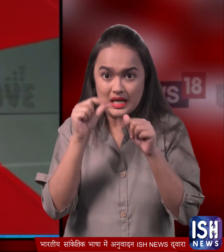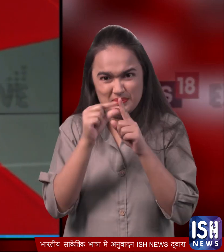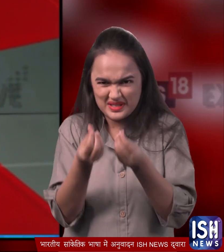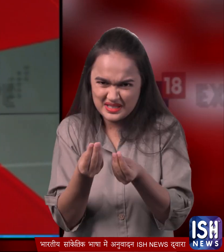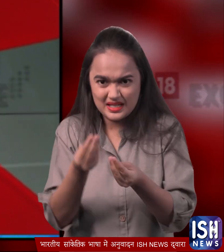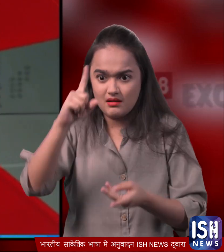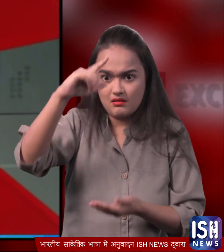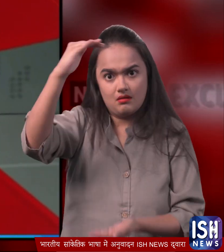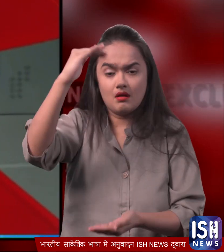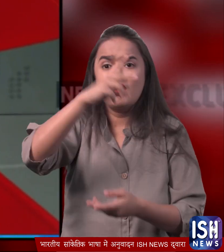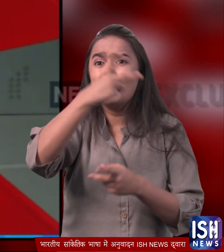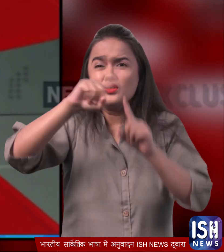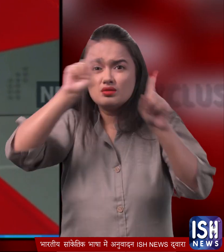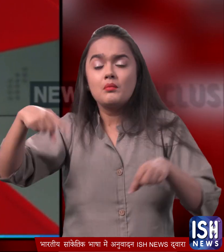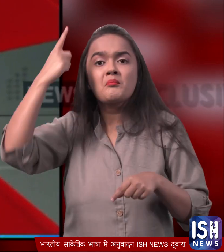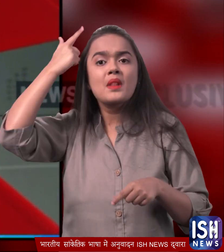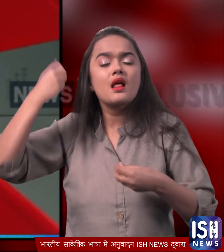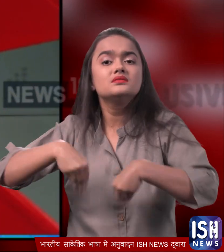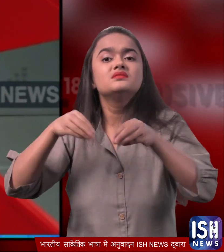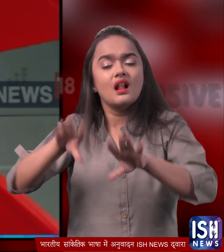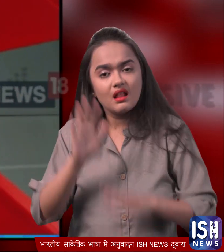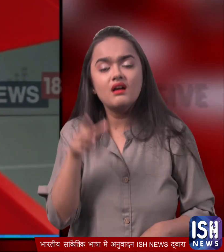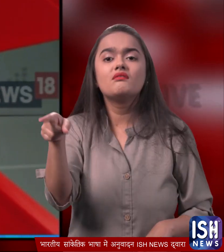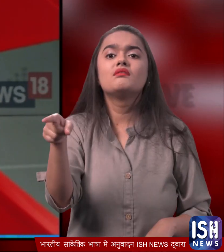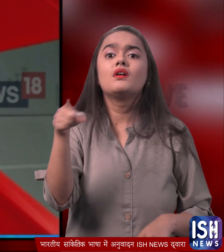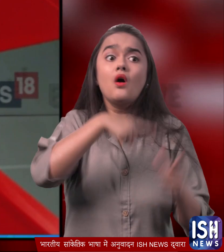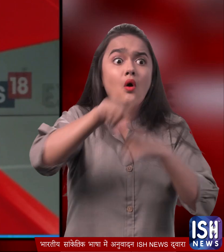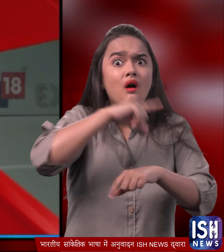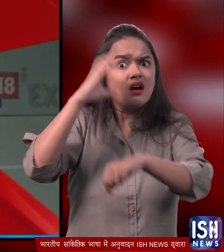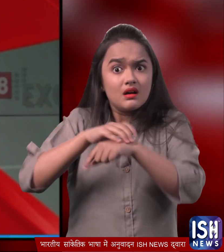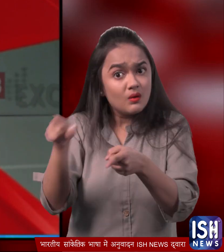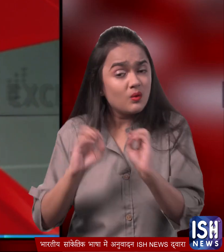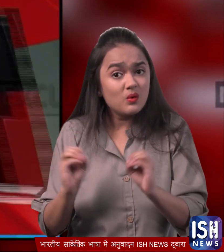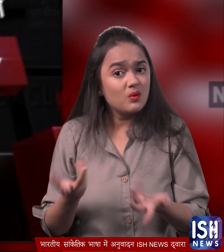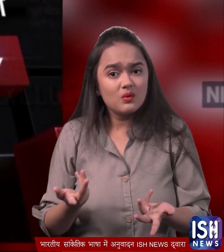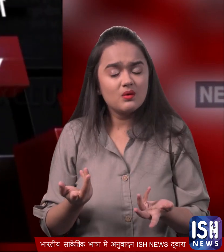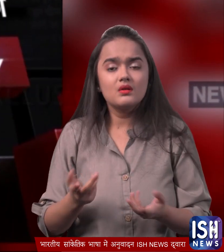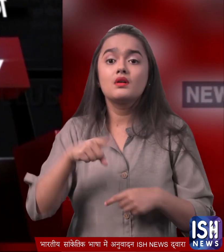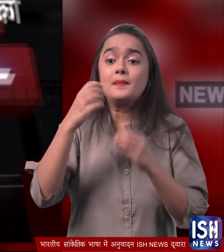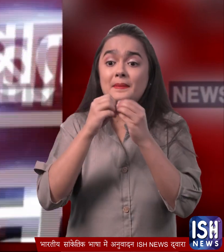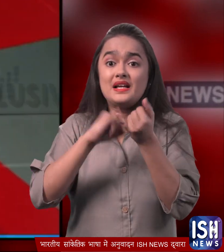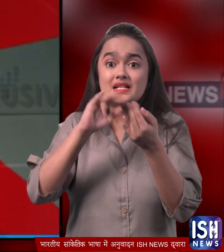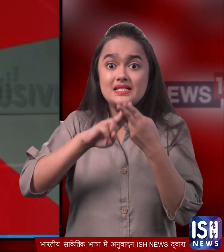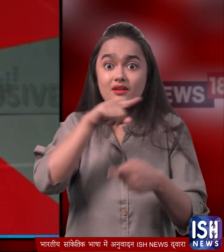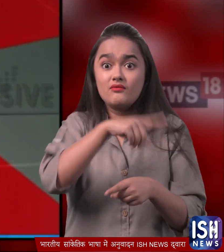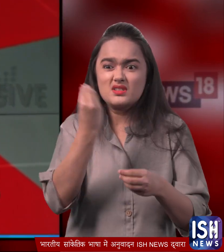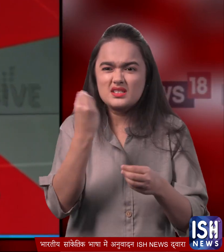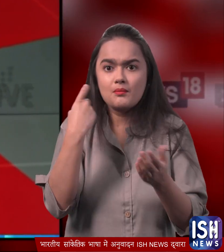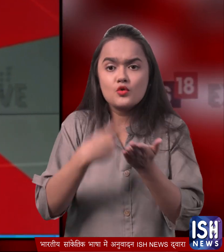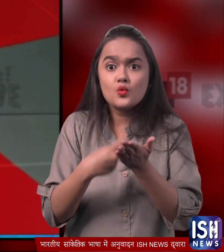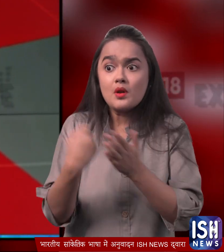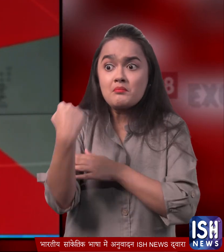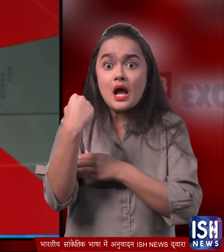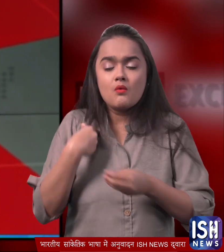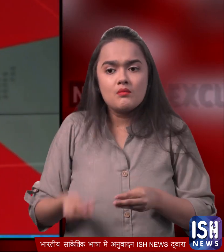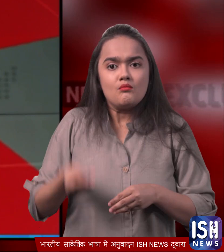वाली डीएपी खाद की एक बोरी कई दुकानदार ब्लैक में बेच रहे हैं, जिनके खिलाफ कोई कार्रवाई नहीं की जा रही। बीएसएफ का अधिकार क्षेत्र